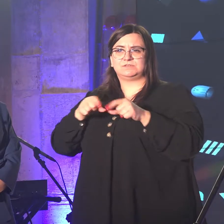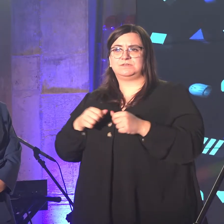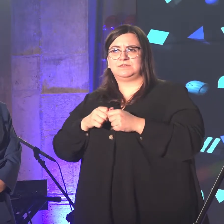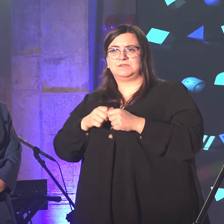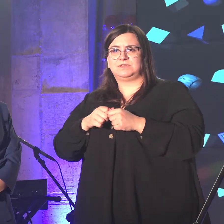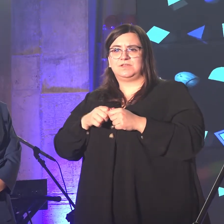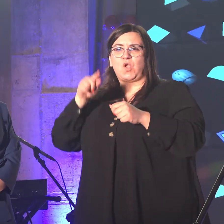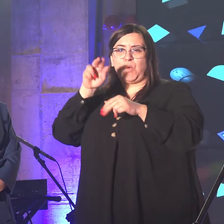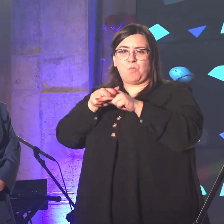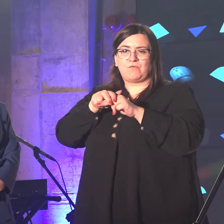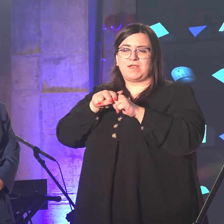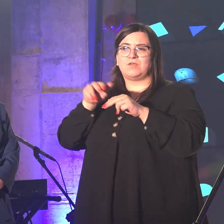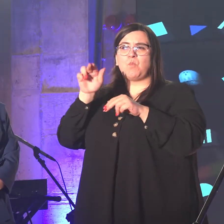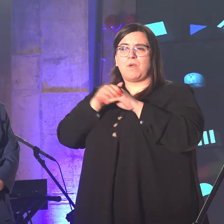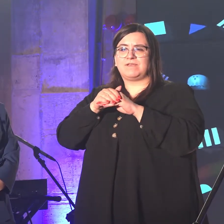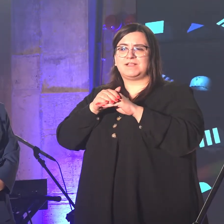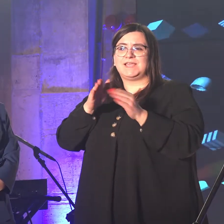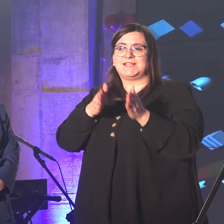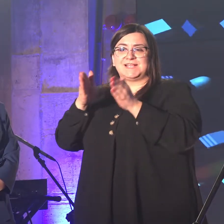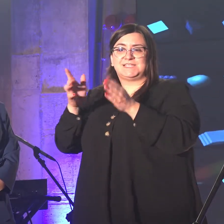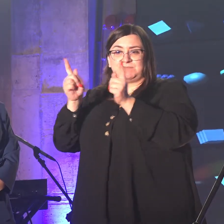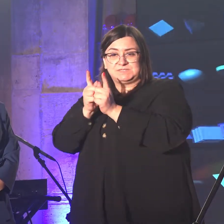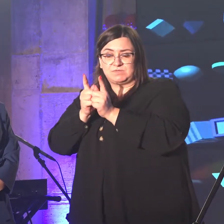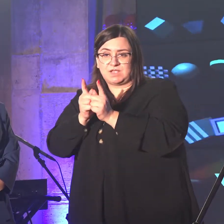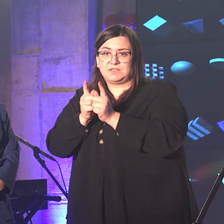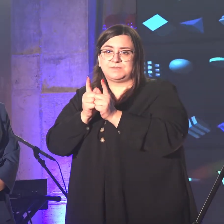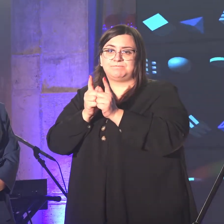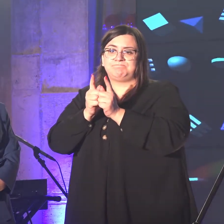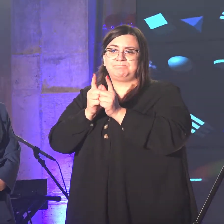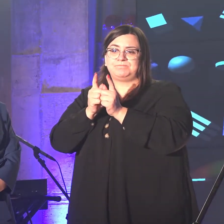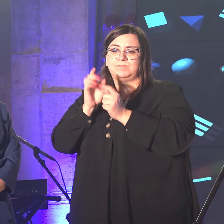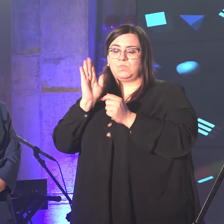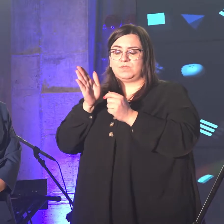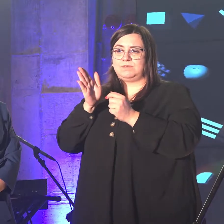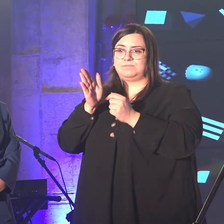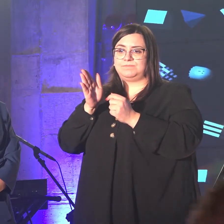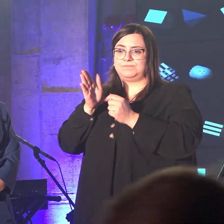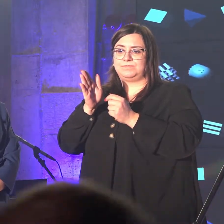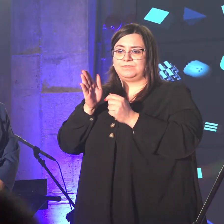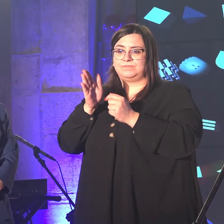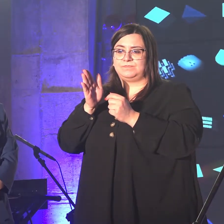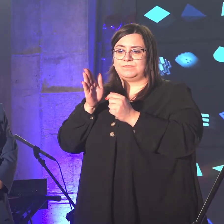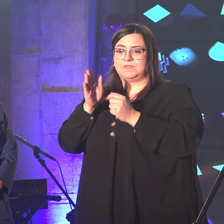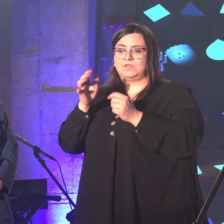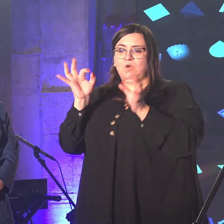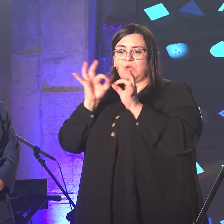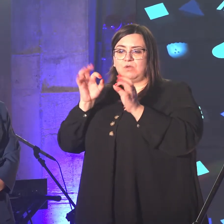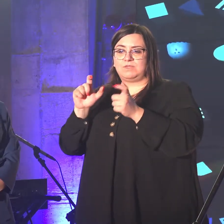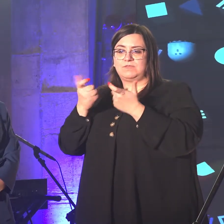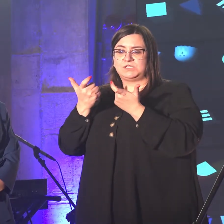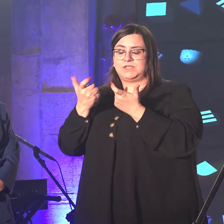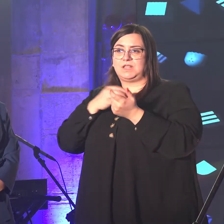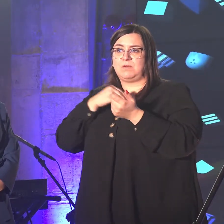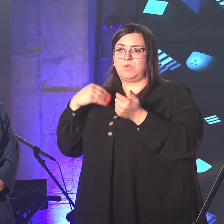się na kolejne spotkanie. Niestety nieszczęście, które spotkało Polskę, spotkało